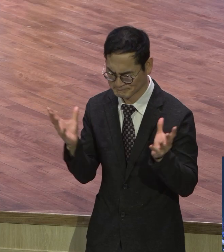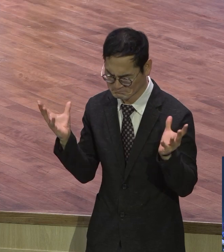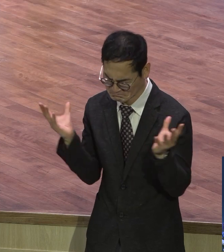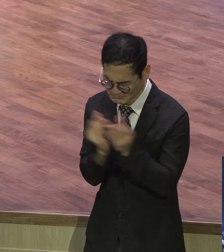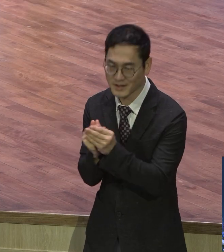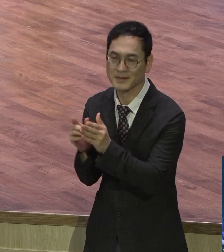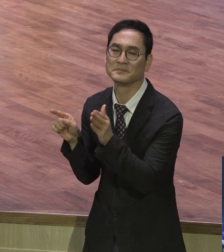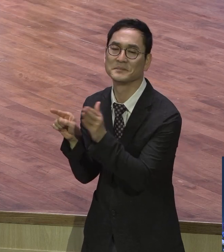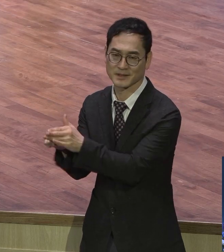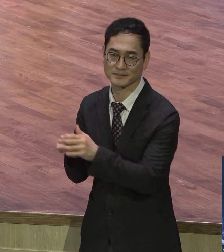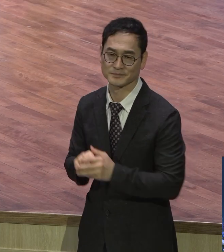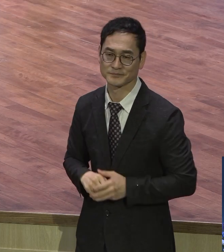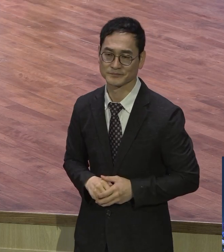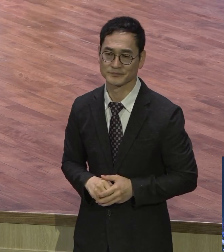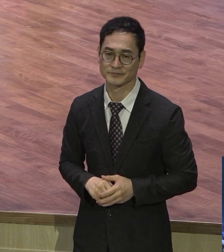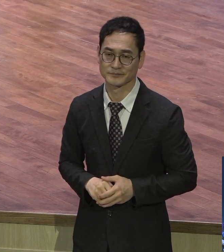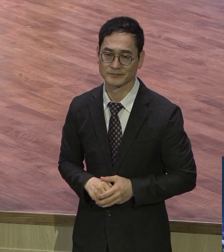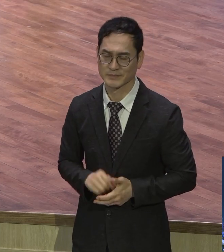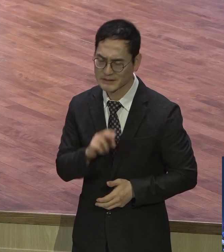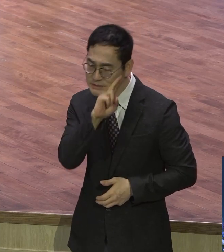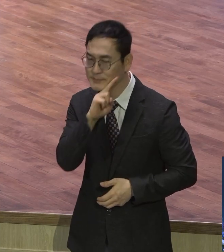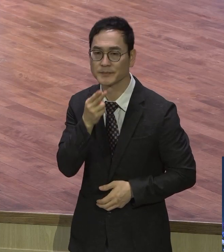완벽하게 맡기는 믿음이에요.